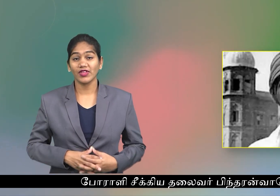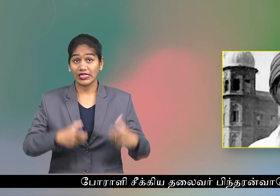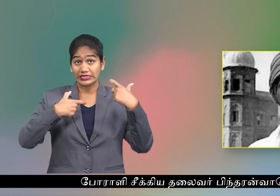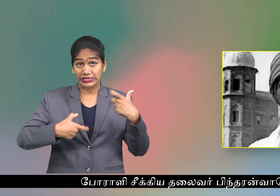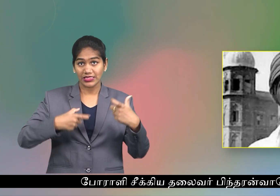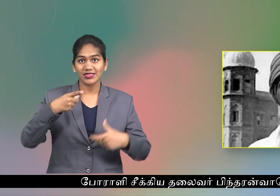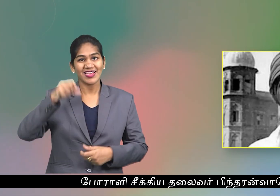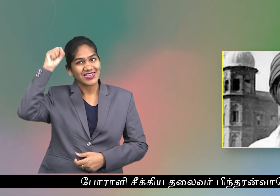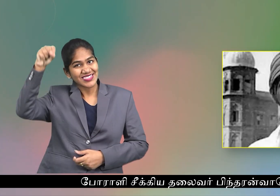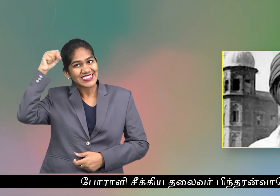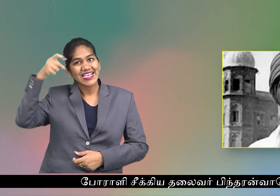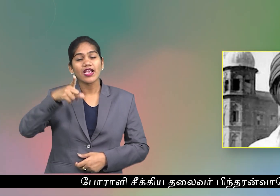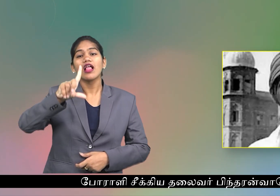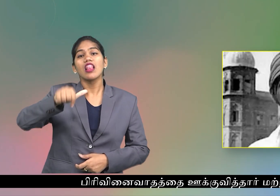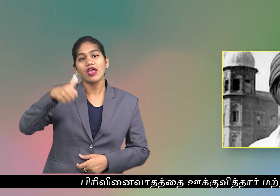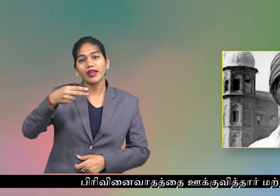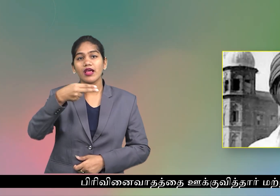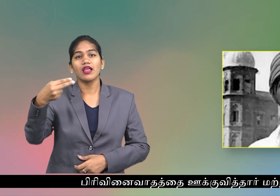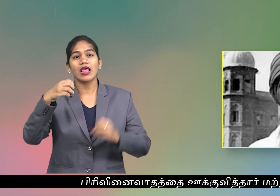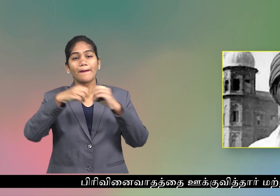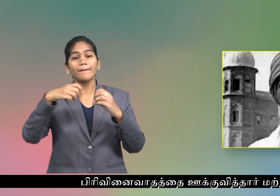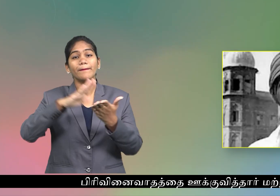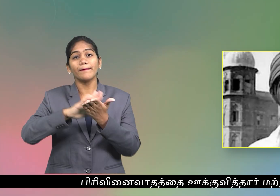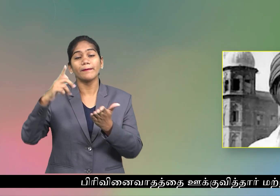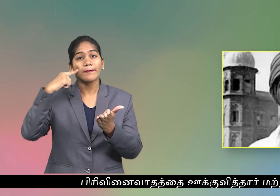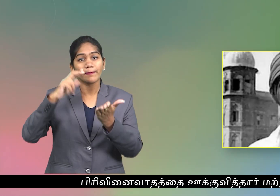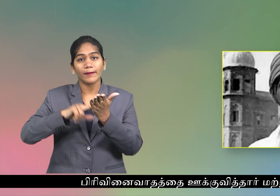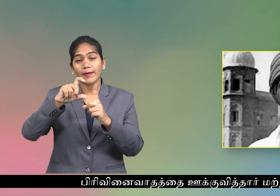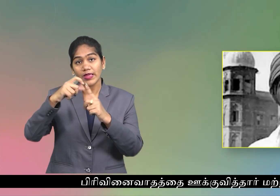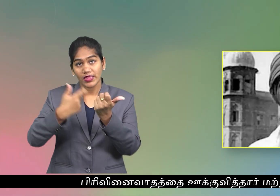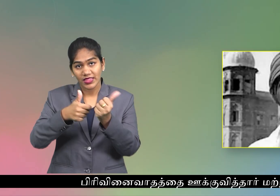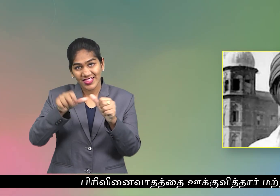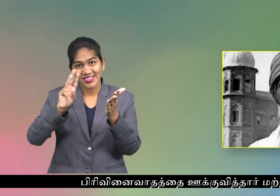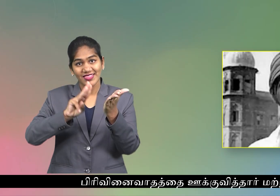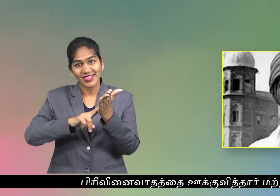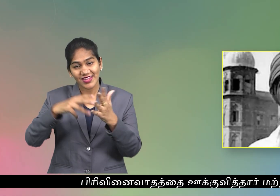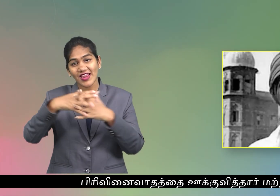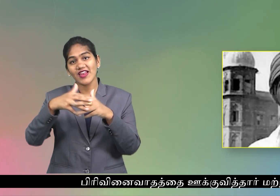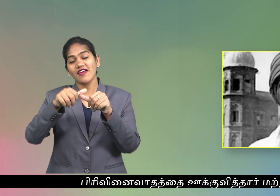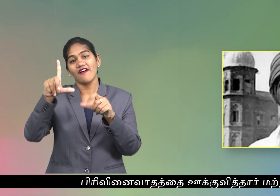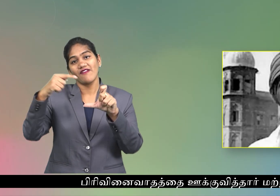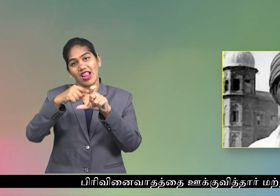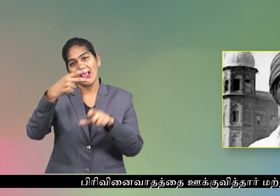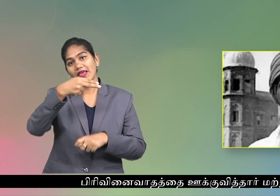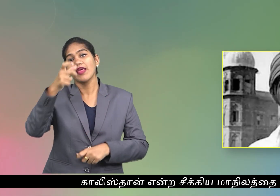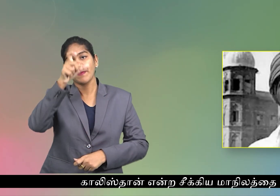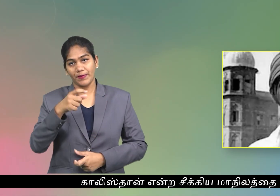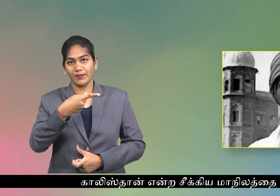போராளி சீக்கிய தலைவர் பிரந்தன்வாலே பிரிவினைவாதத்தை ஊக்குவித்தார் மற்றும்